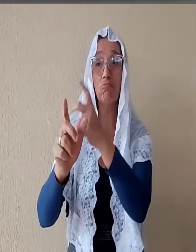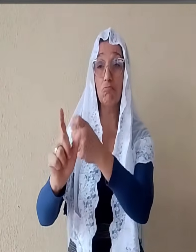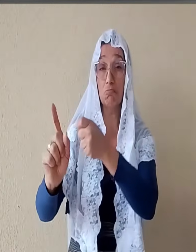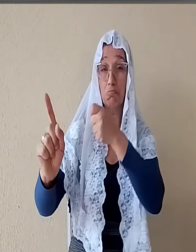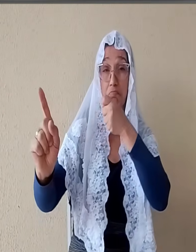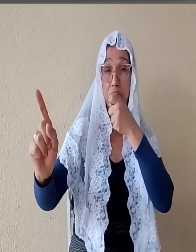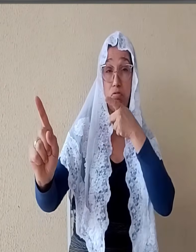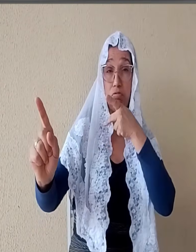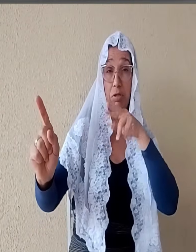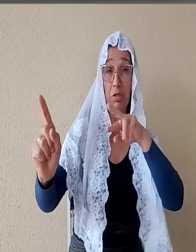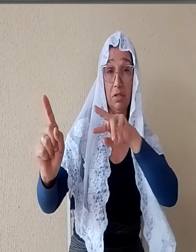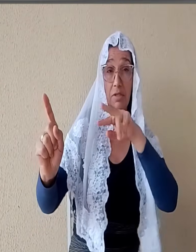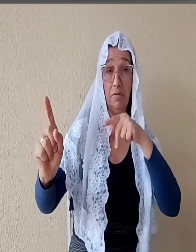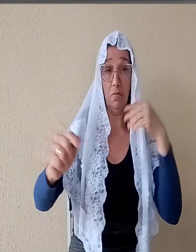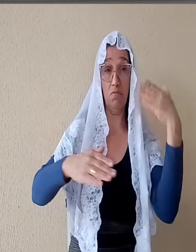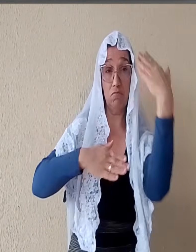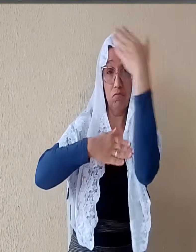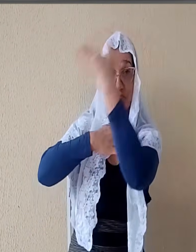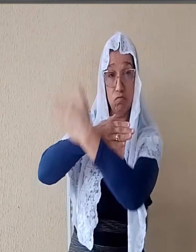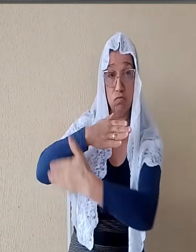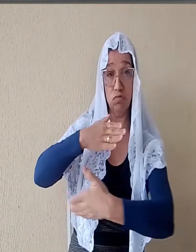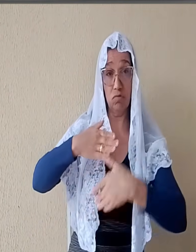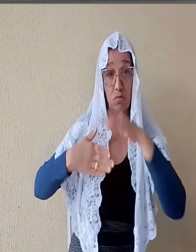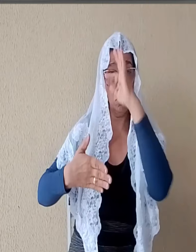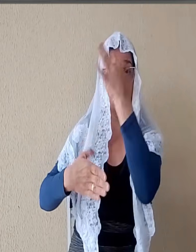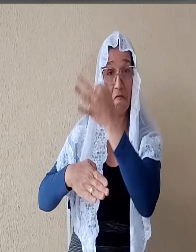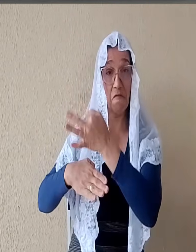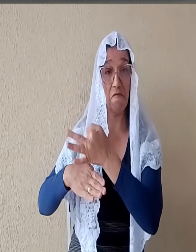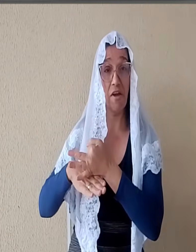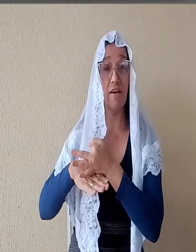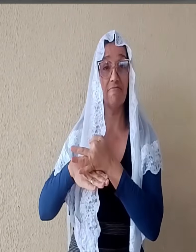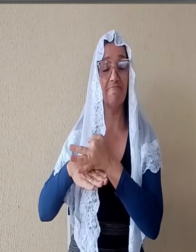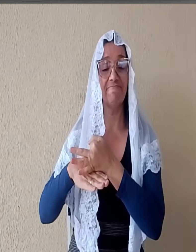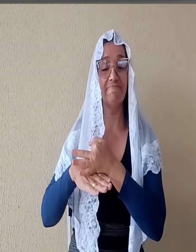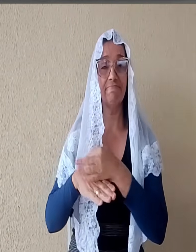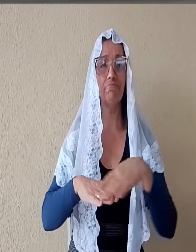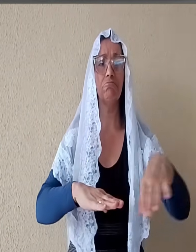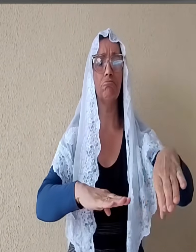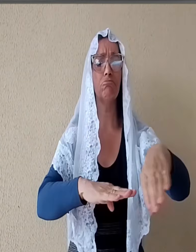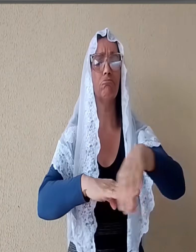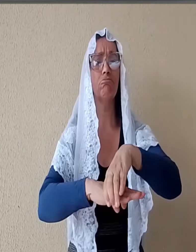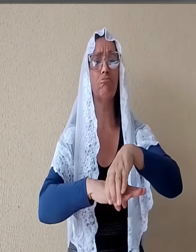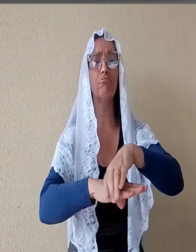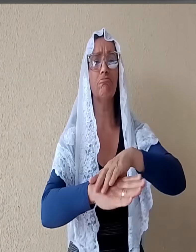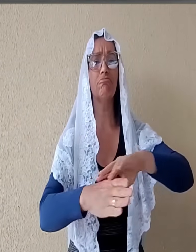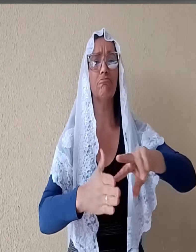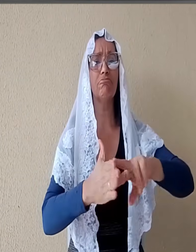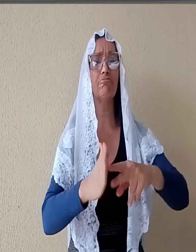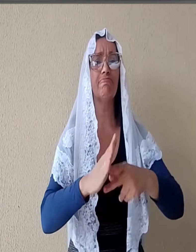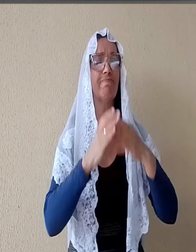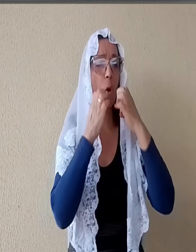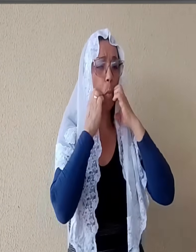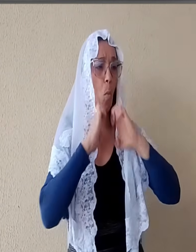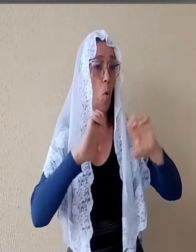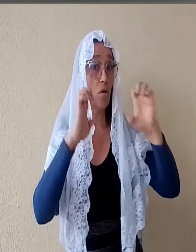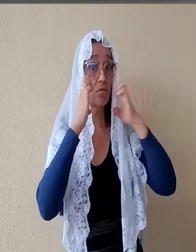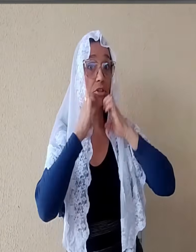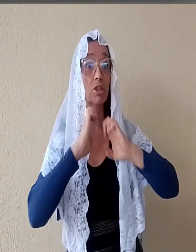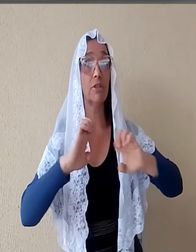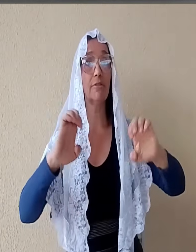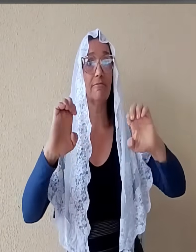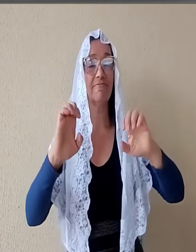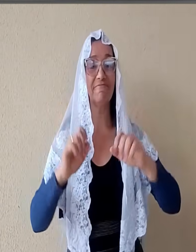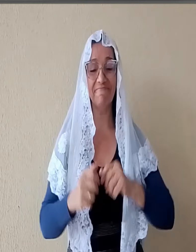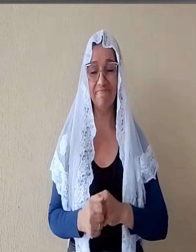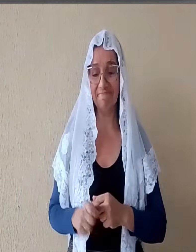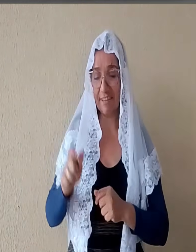Calçada do evangelho, né? Paulo olhou para ele e já teve a visão. Visão de Deus. Pode ter